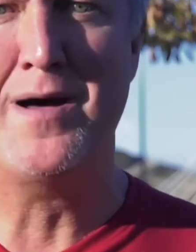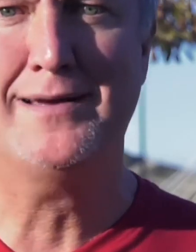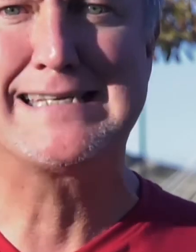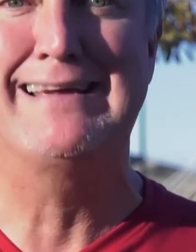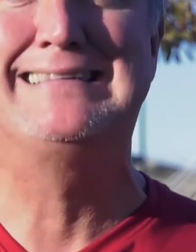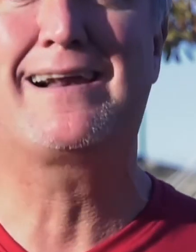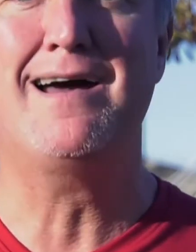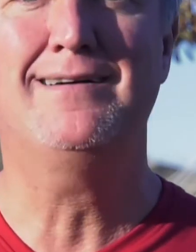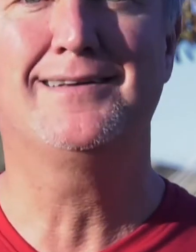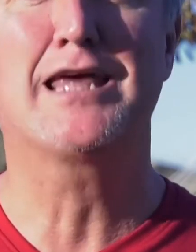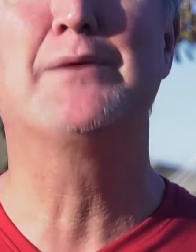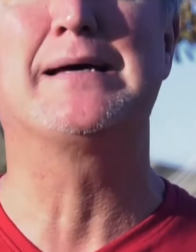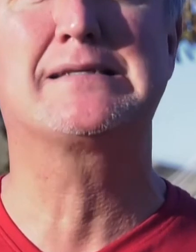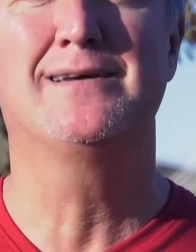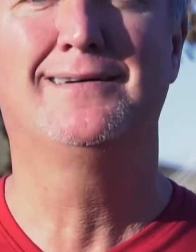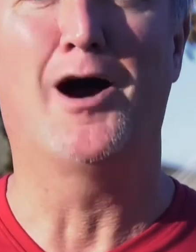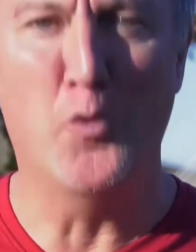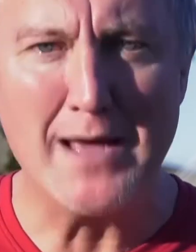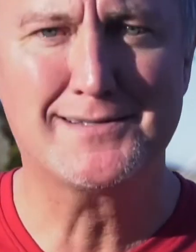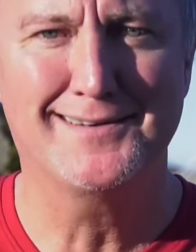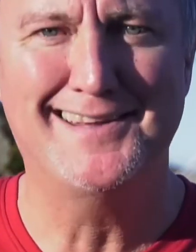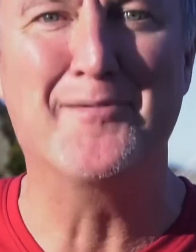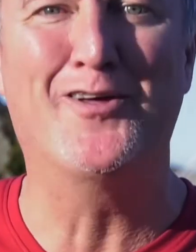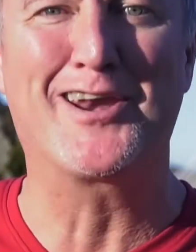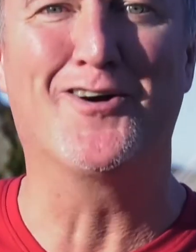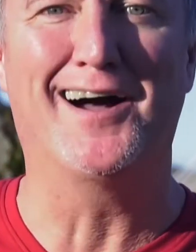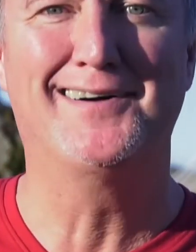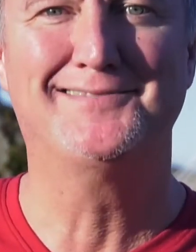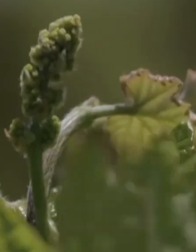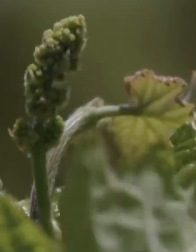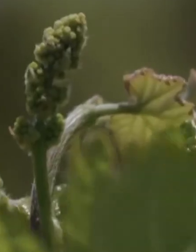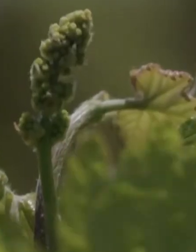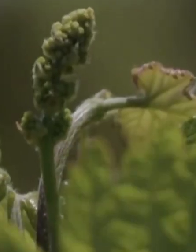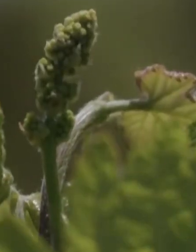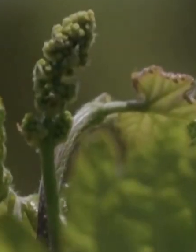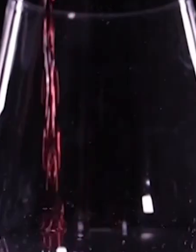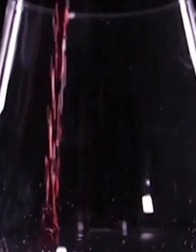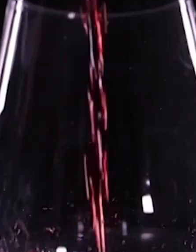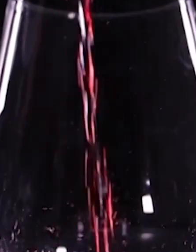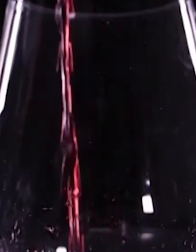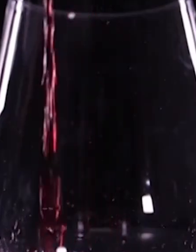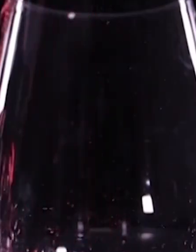Un programa que sabe a tierra y a cepas, a uvas y a vino de Rioja.